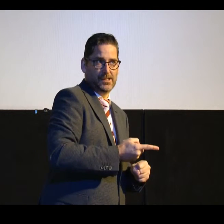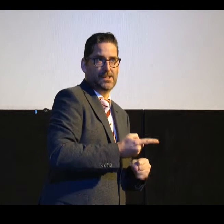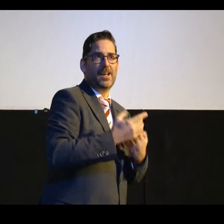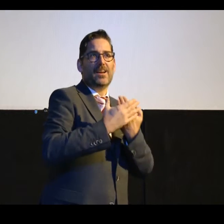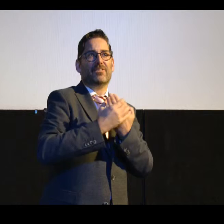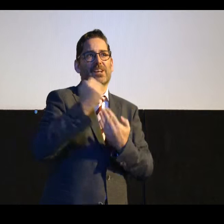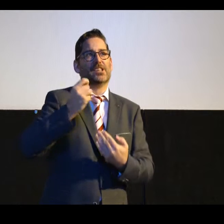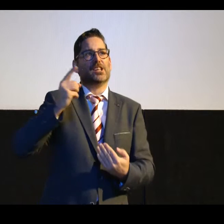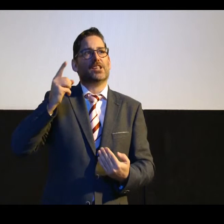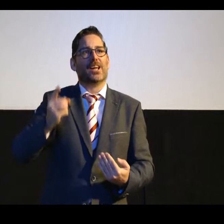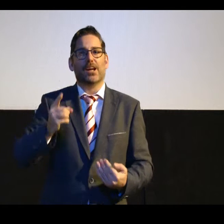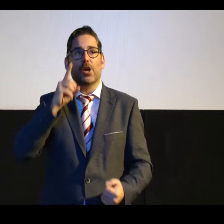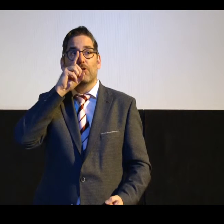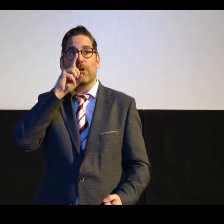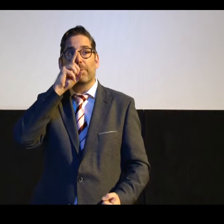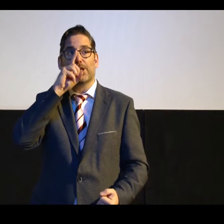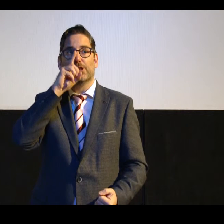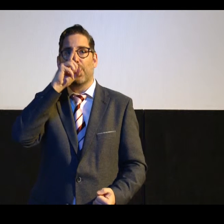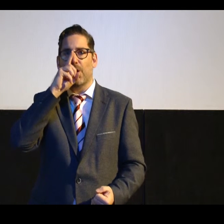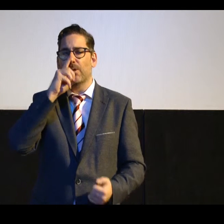también nos acompañan.